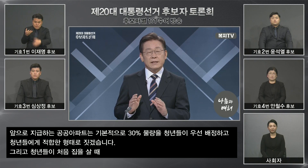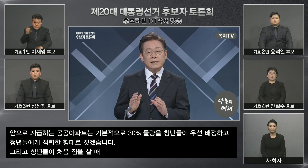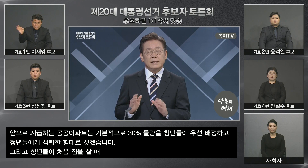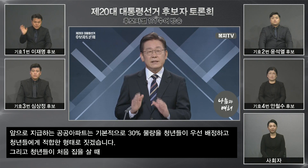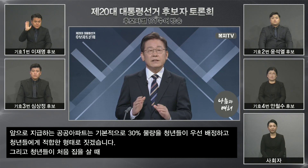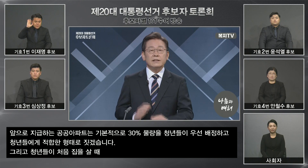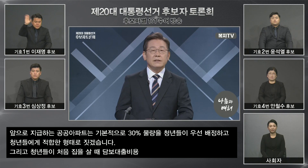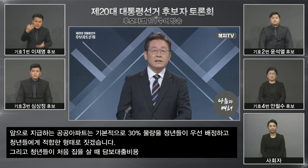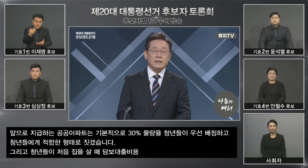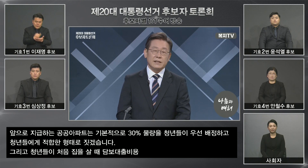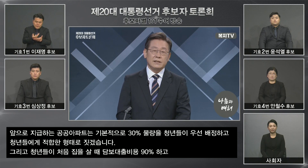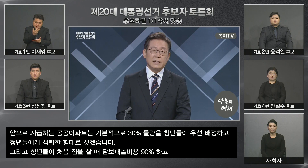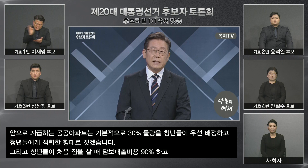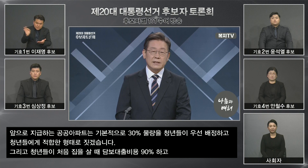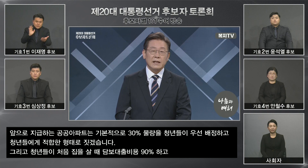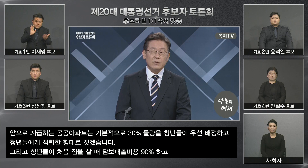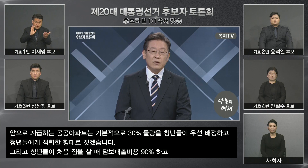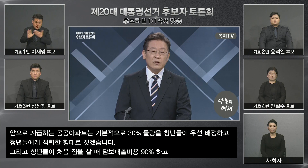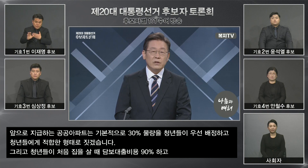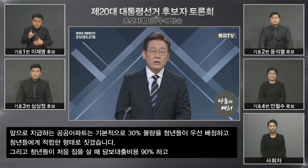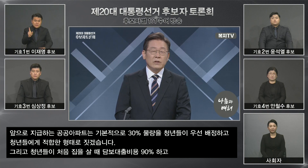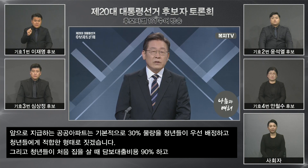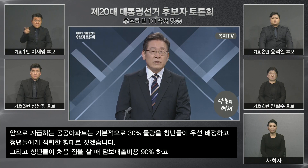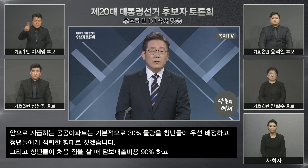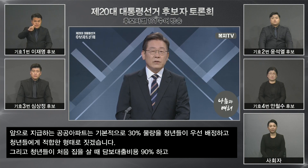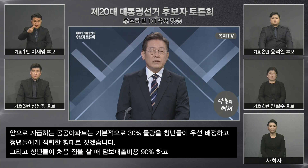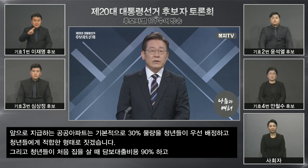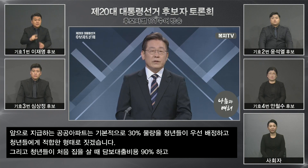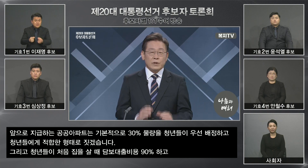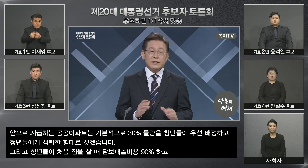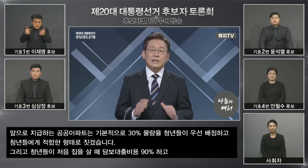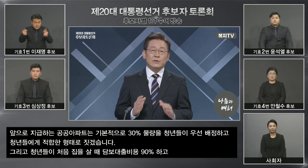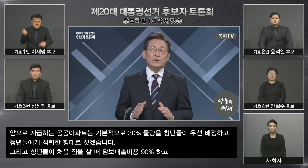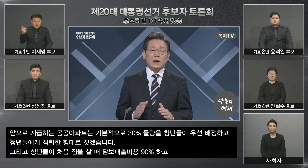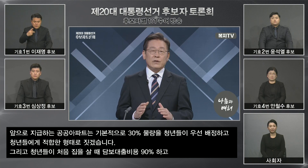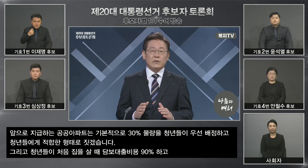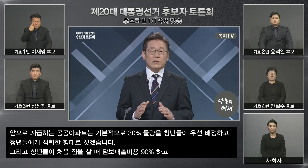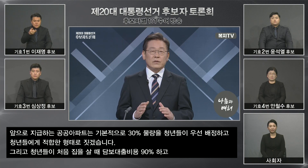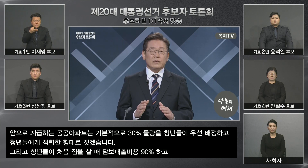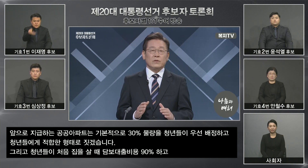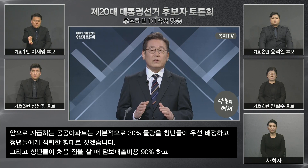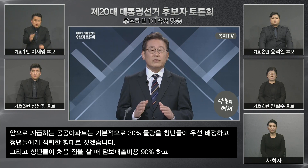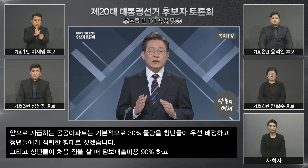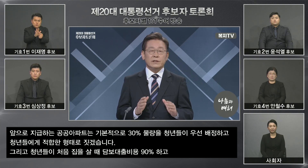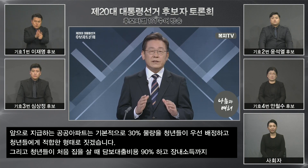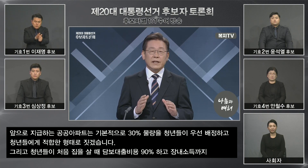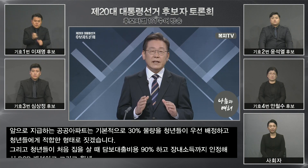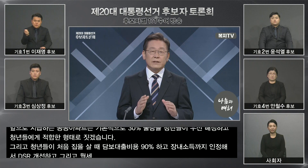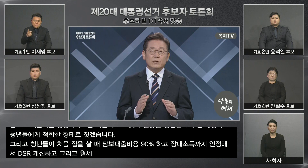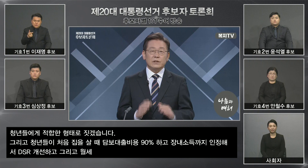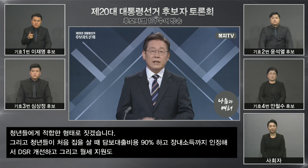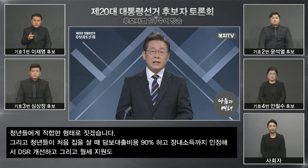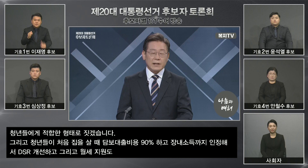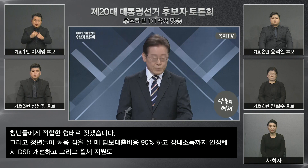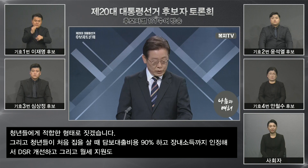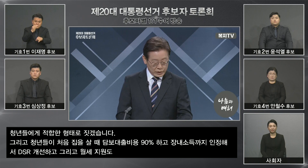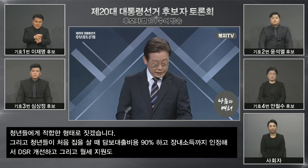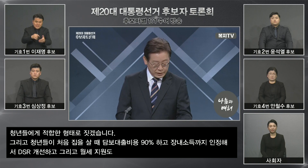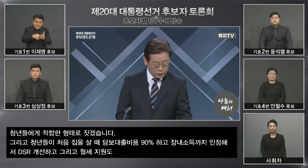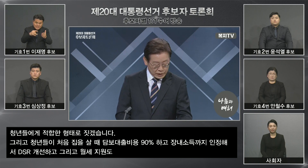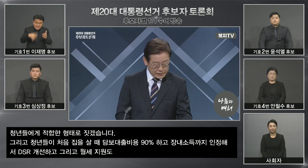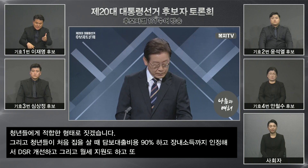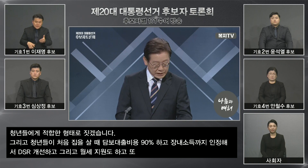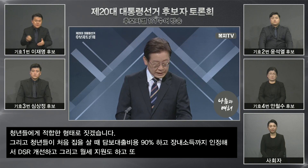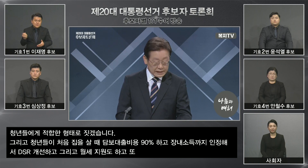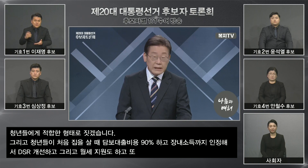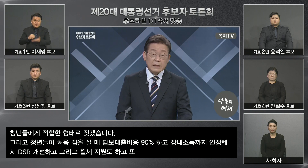소득까지 인정해서 DSR 계산하고 그리고 월세 지원도 하고 또 취득세, 등록세 감면도